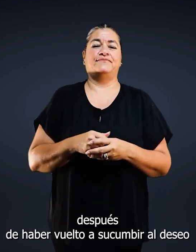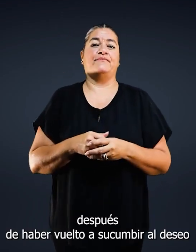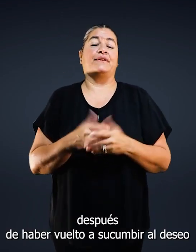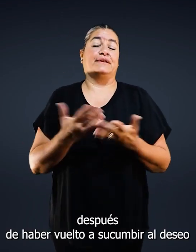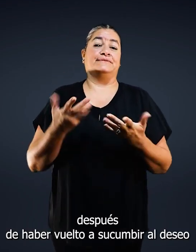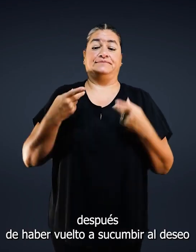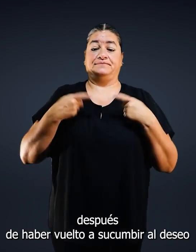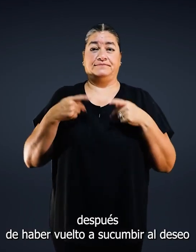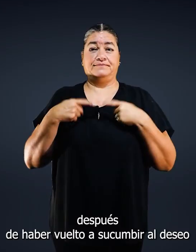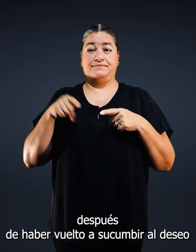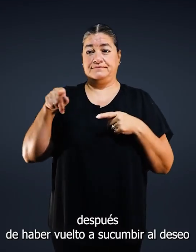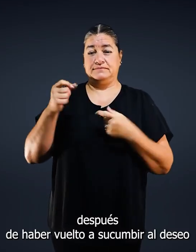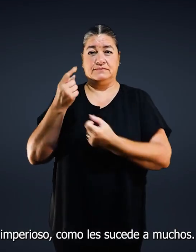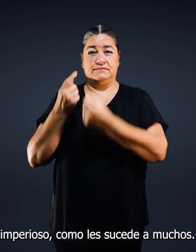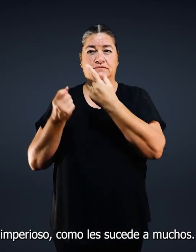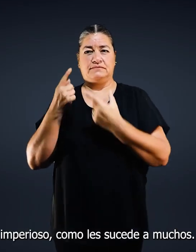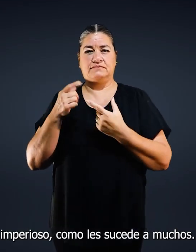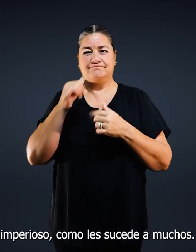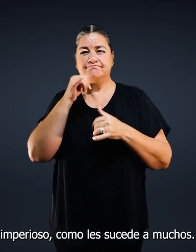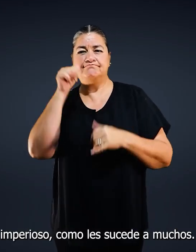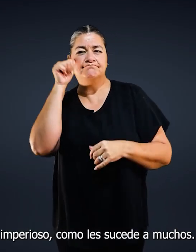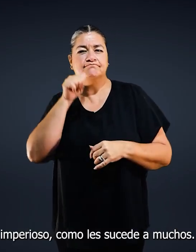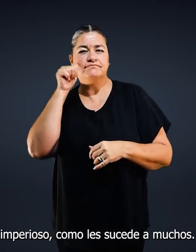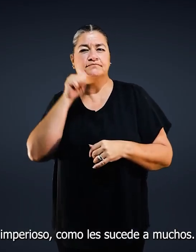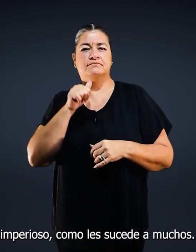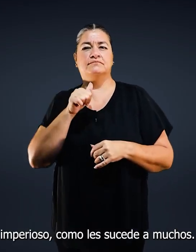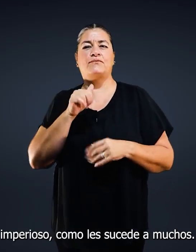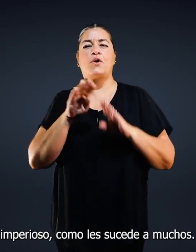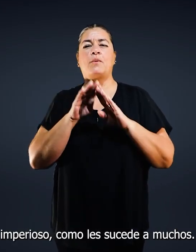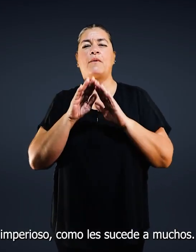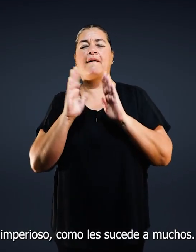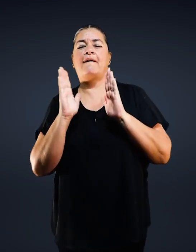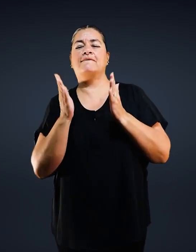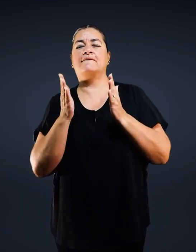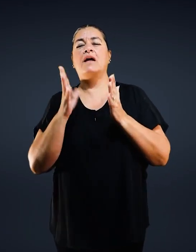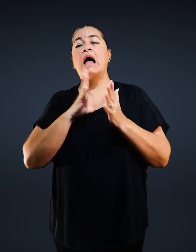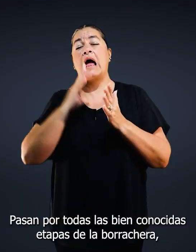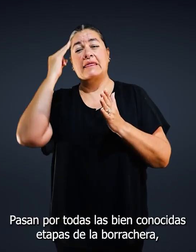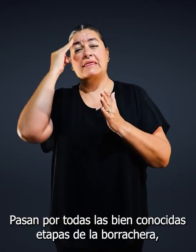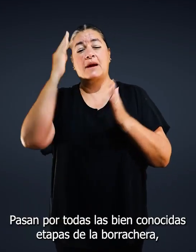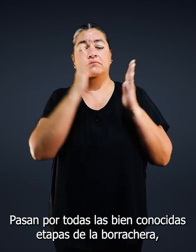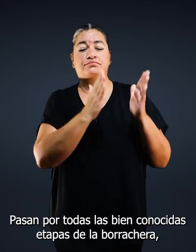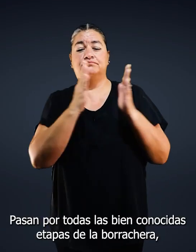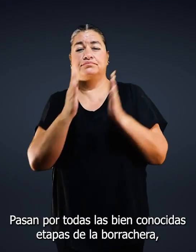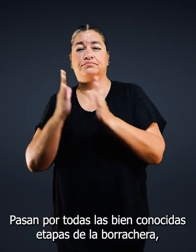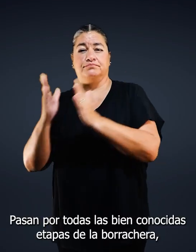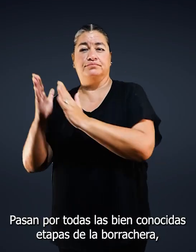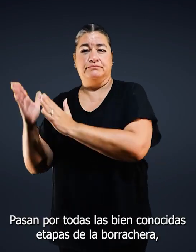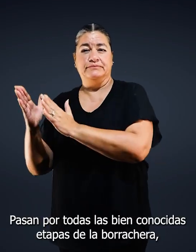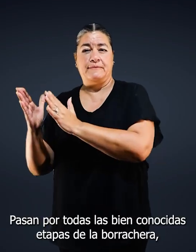Después de haber vuelto a sucumbir al deseo imperioso, como les sucede a muchos, pasan por todas las bien conocidas etapas